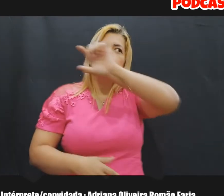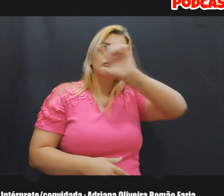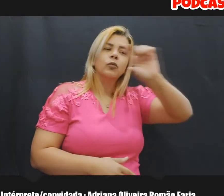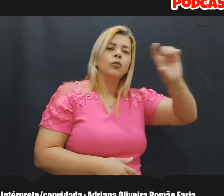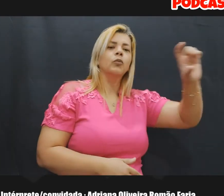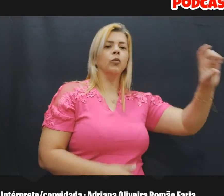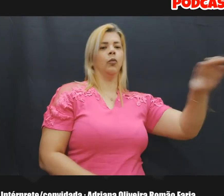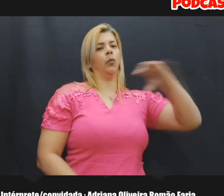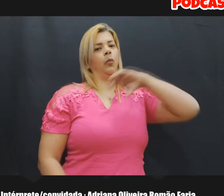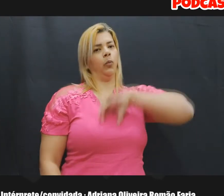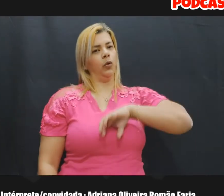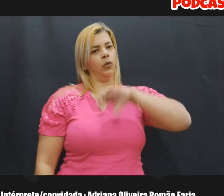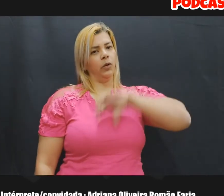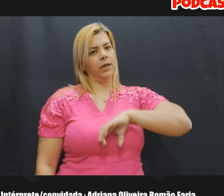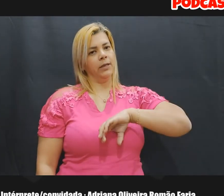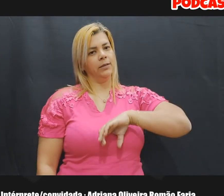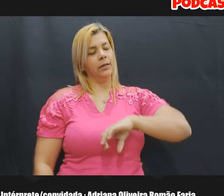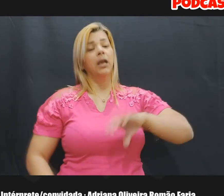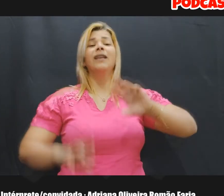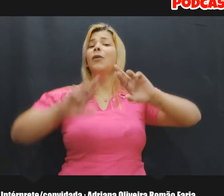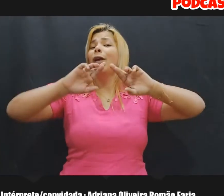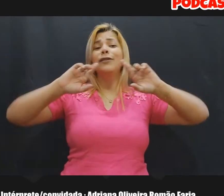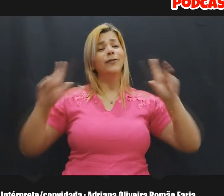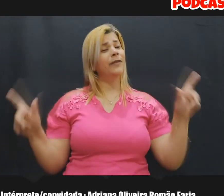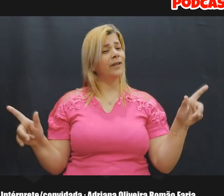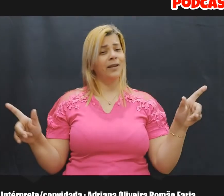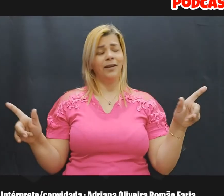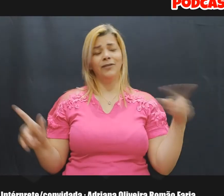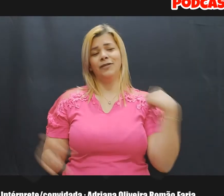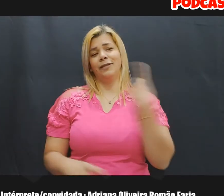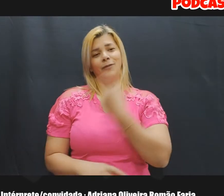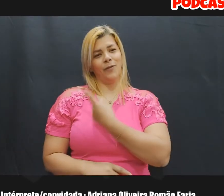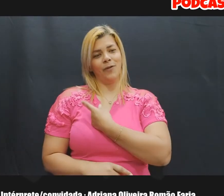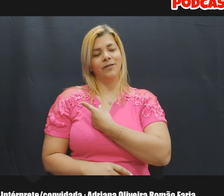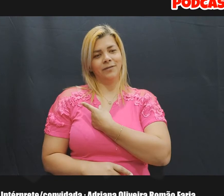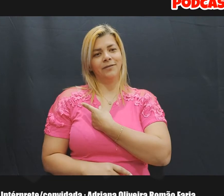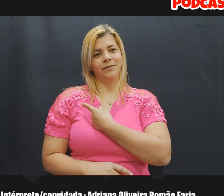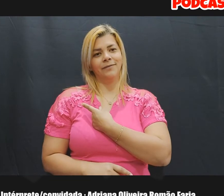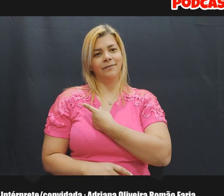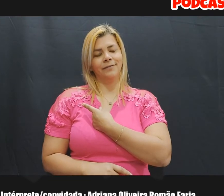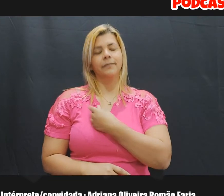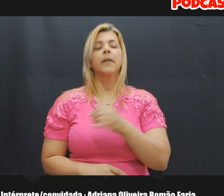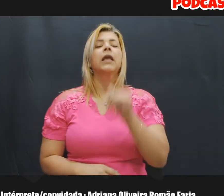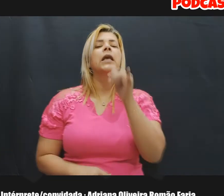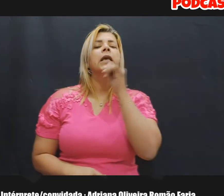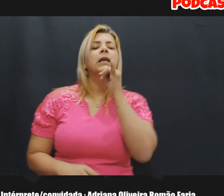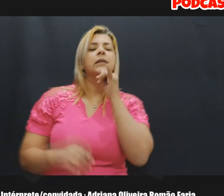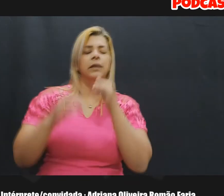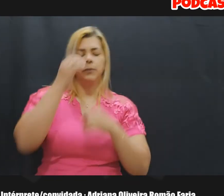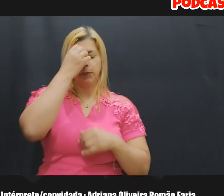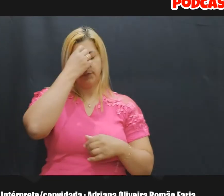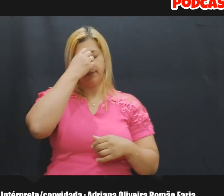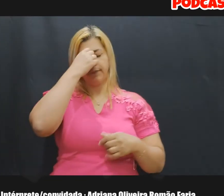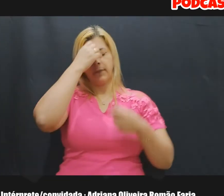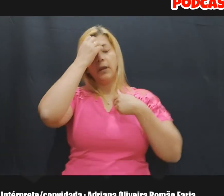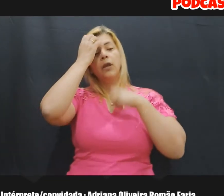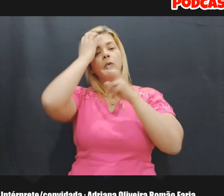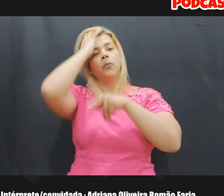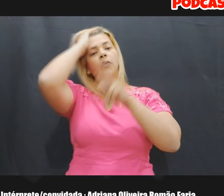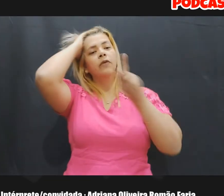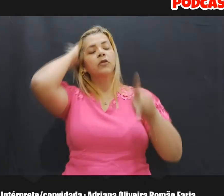português. Então, a língua dele é diferente da nossa. Um exemplo, eu sou